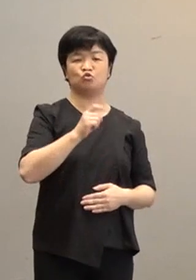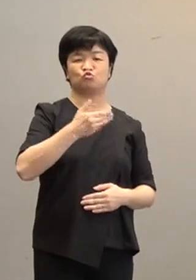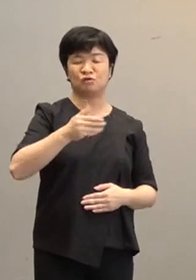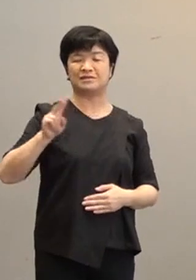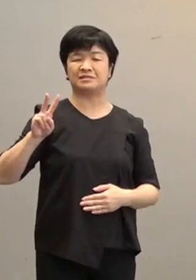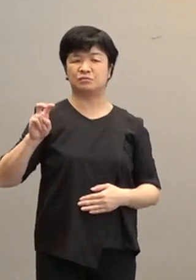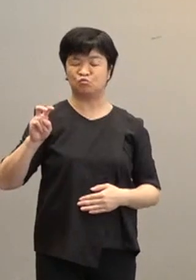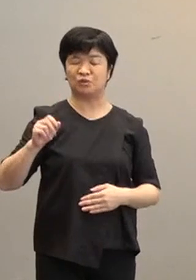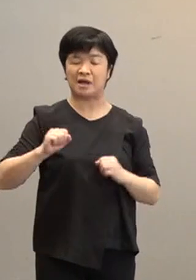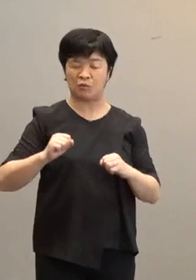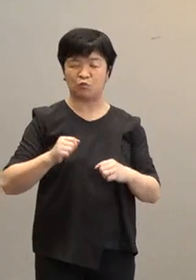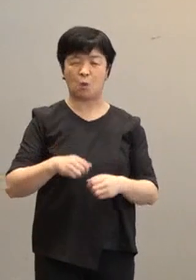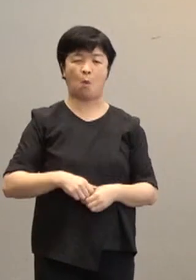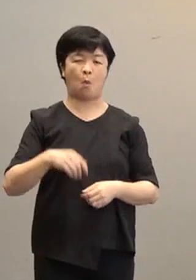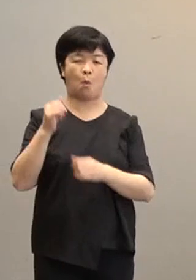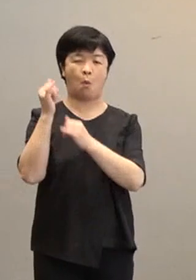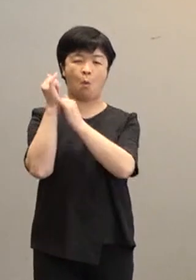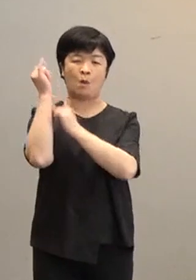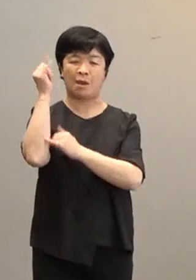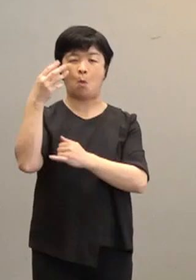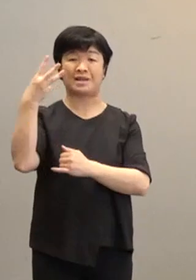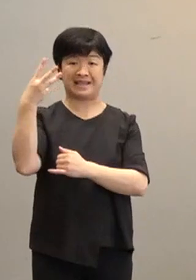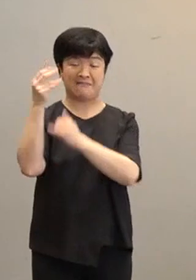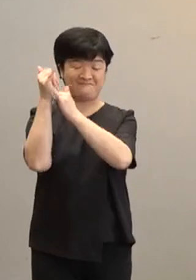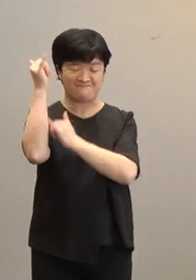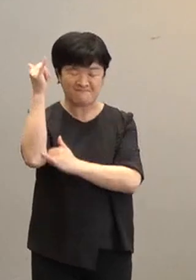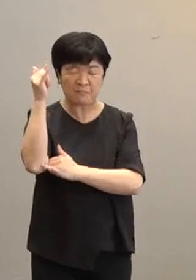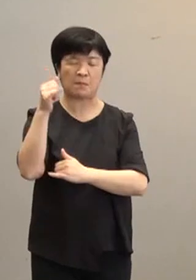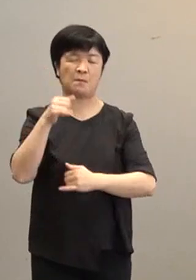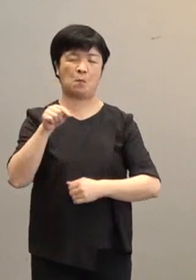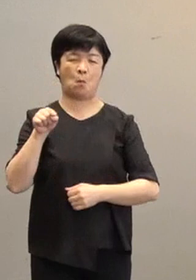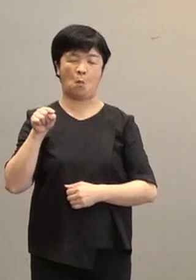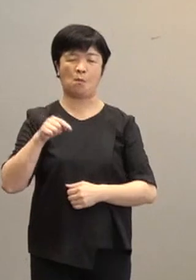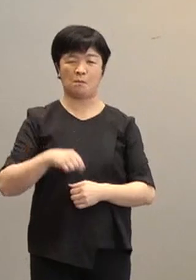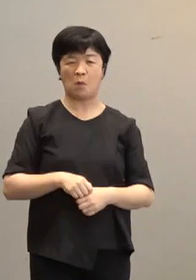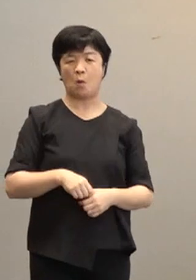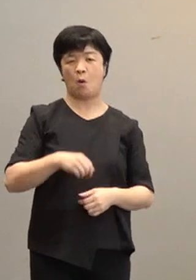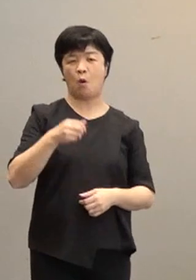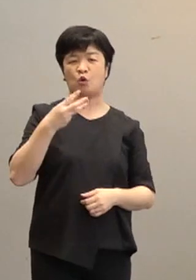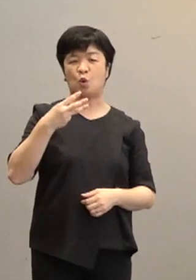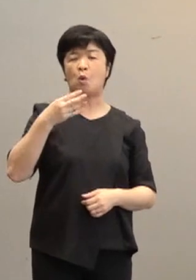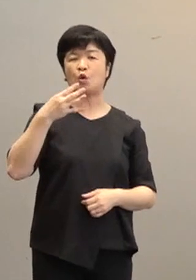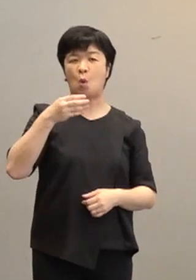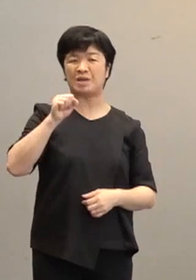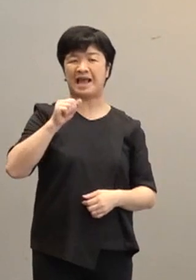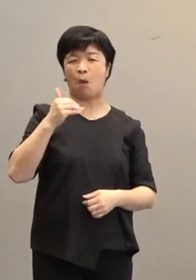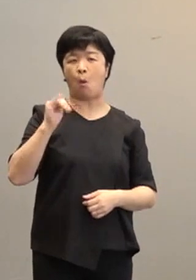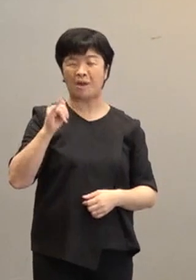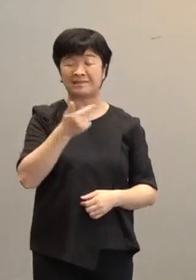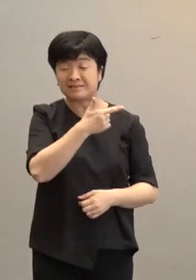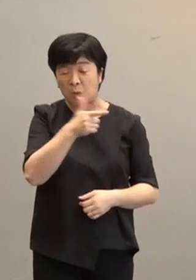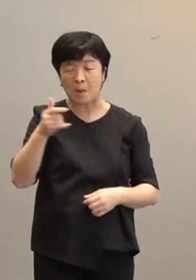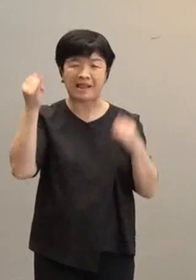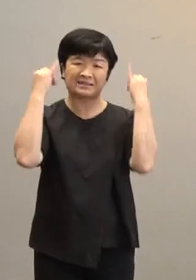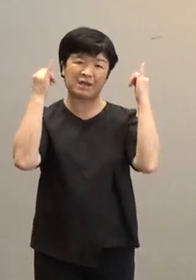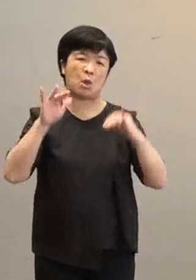千葉の親子三代夏祭りでは、伊勢の湯みこし、そしてよさこい鳴子踊りなど多彩なイベントが行われます